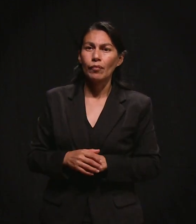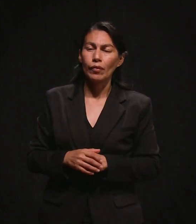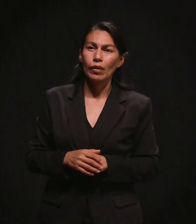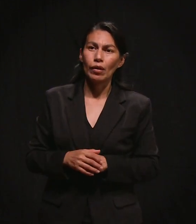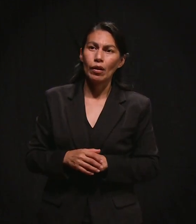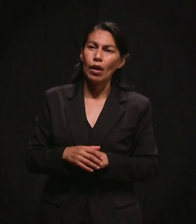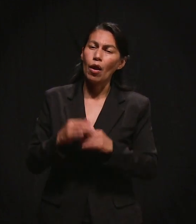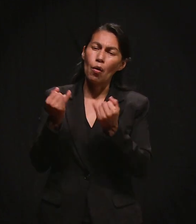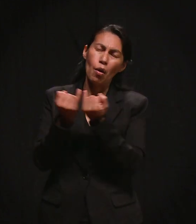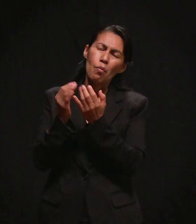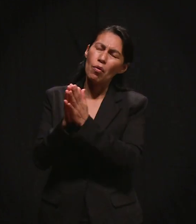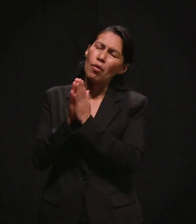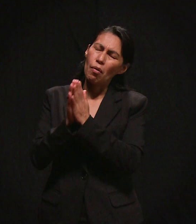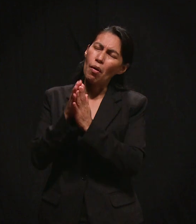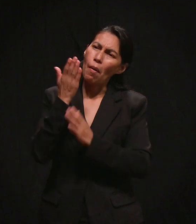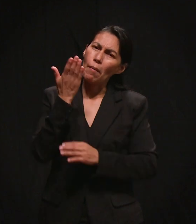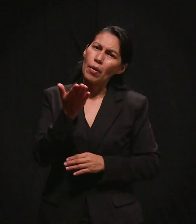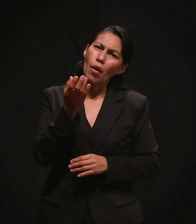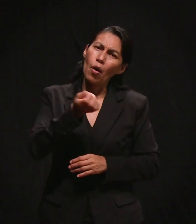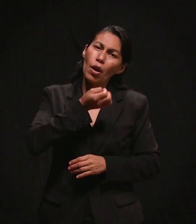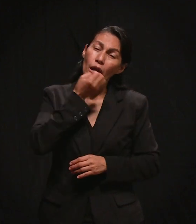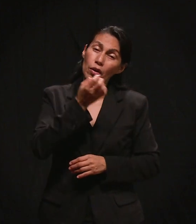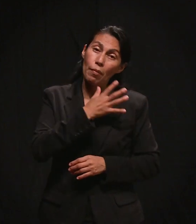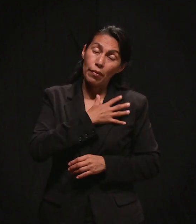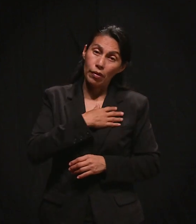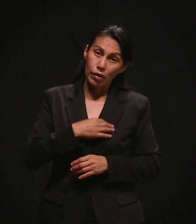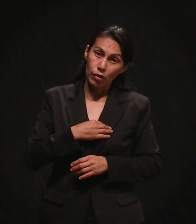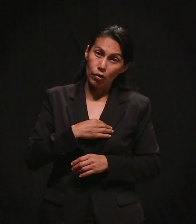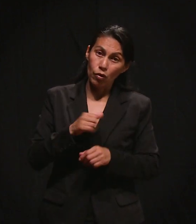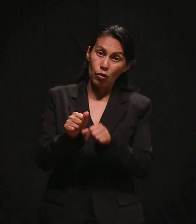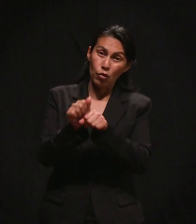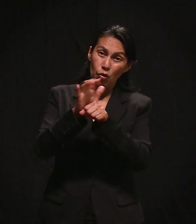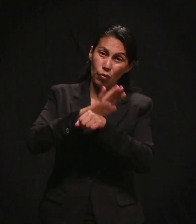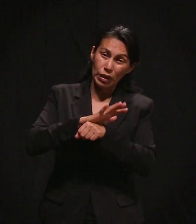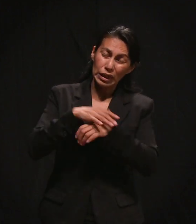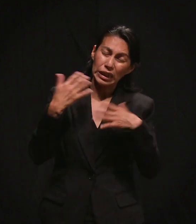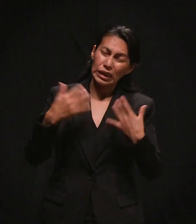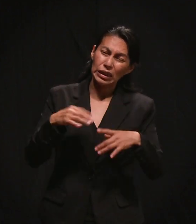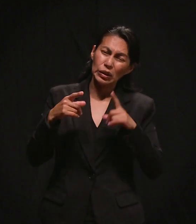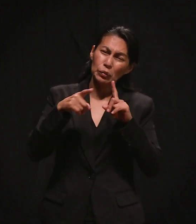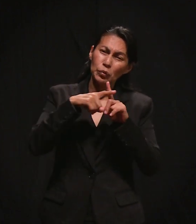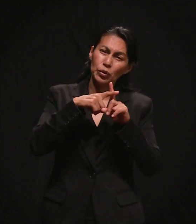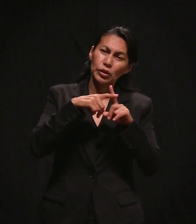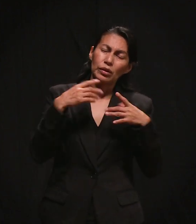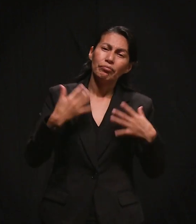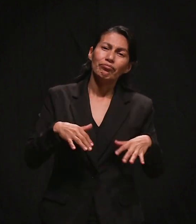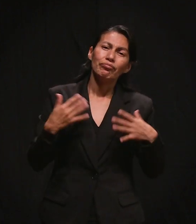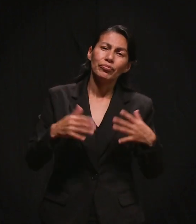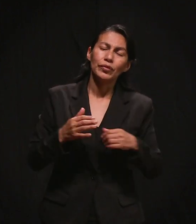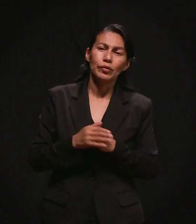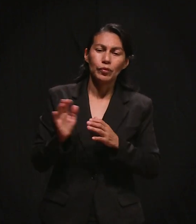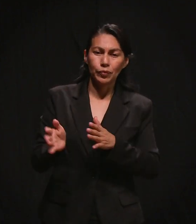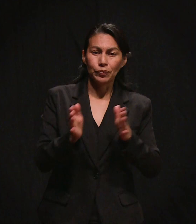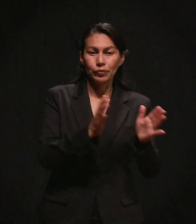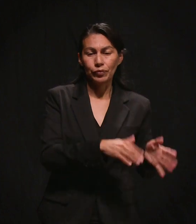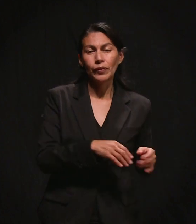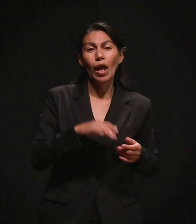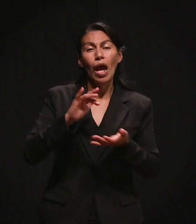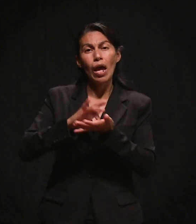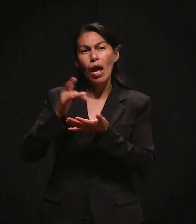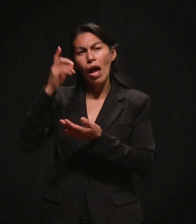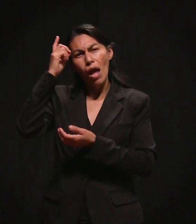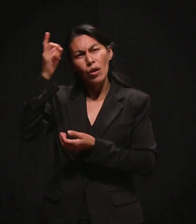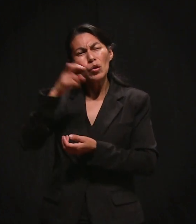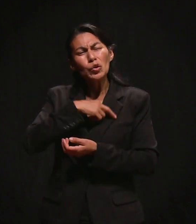al COVID. Vamos a estar orando por esta petición. Gracias a Dios por estar unidos con nosotros, a pesar